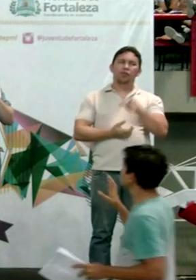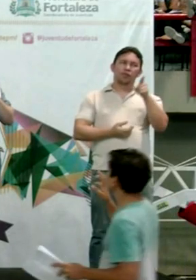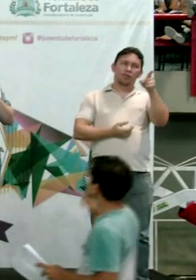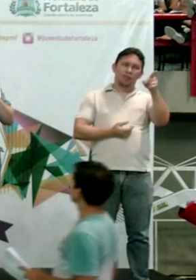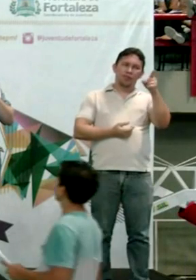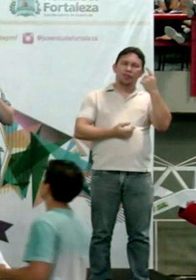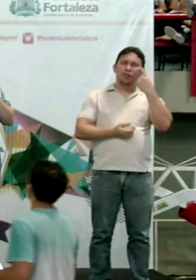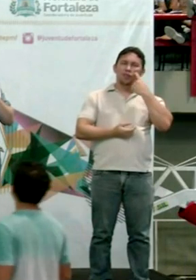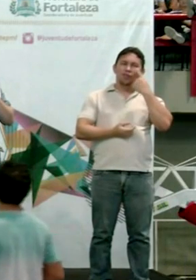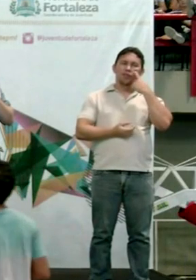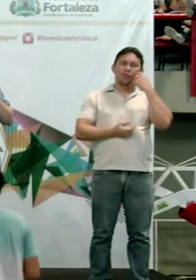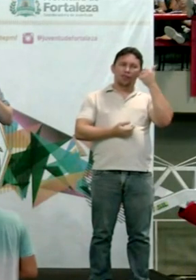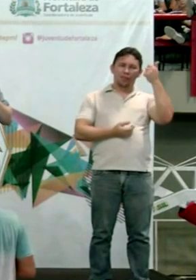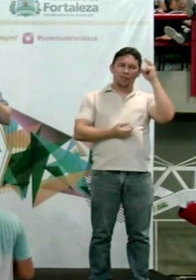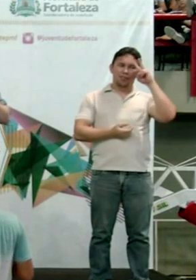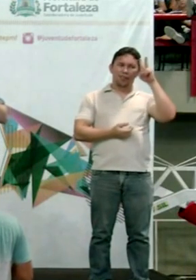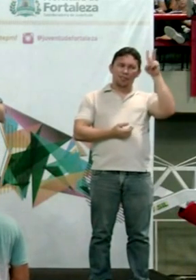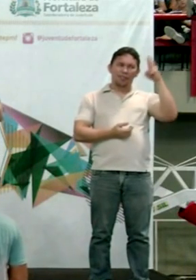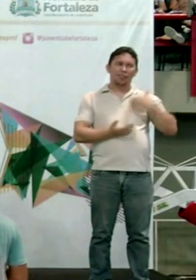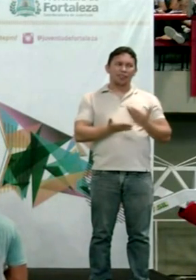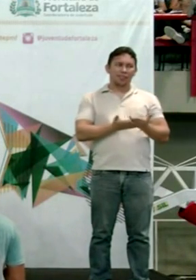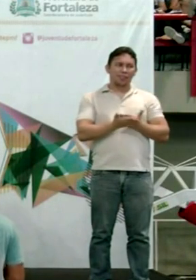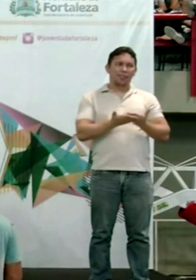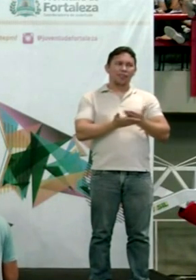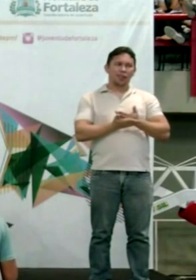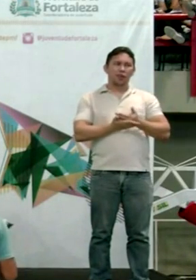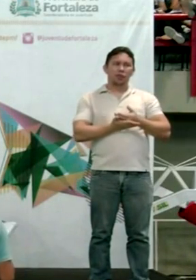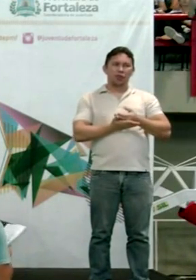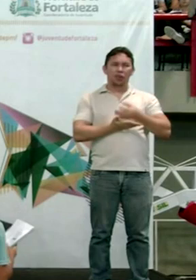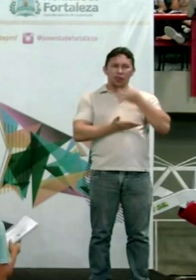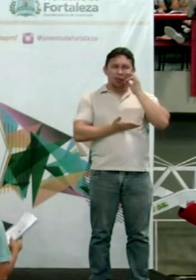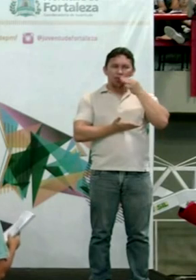tapioca. Aí, eu lembrei. E do café.